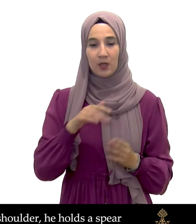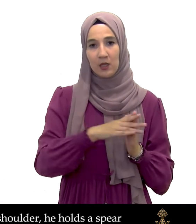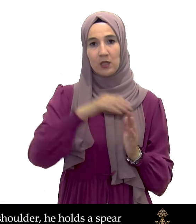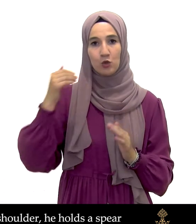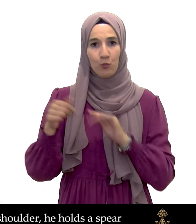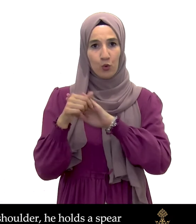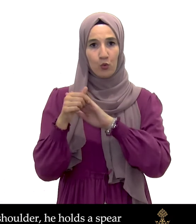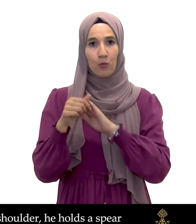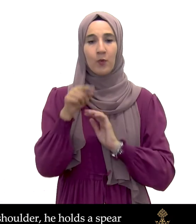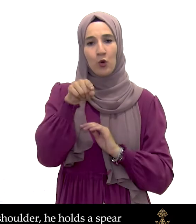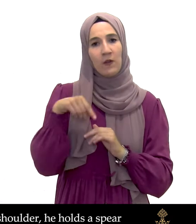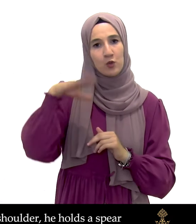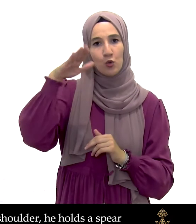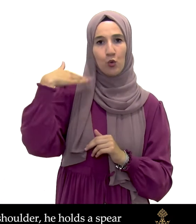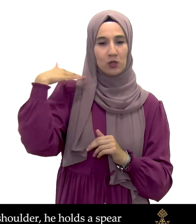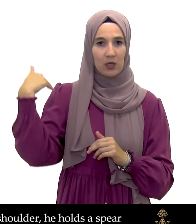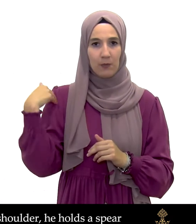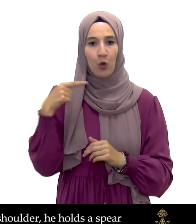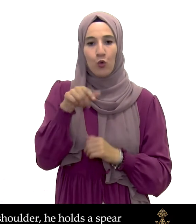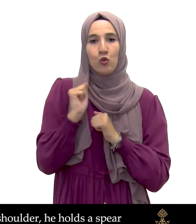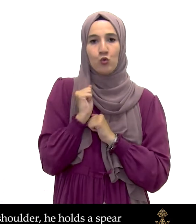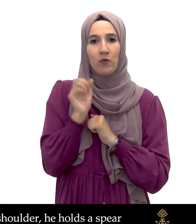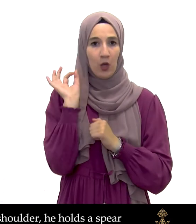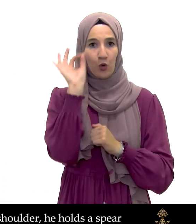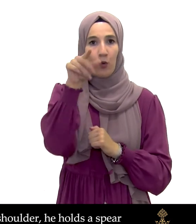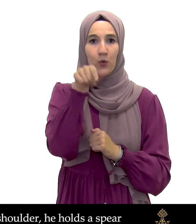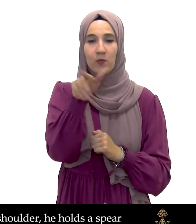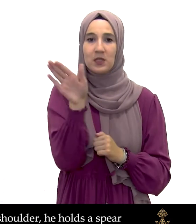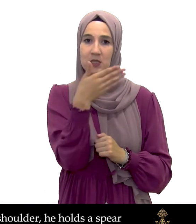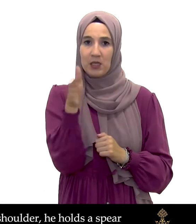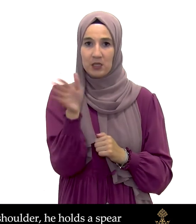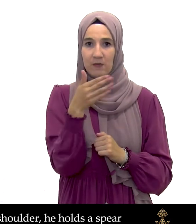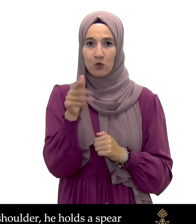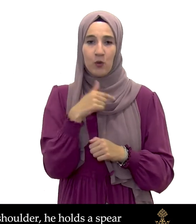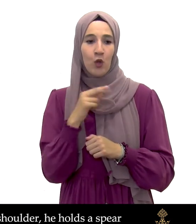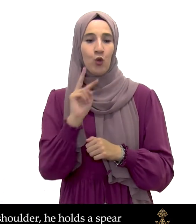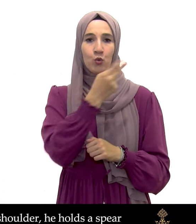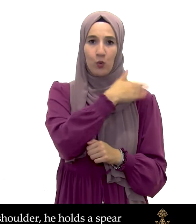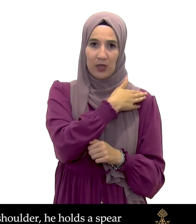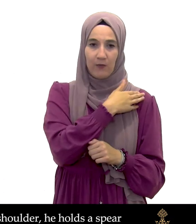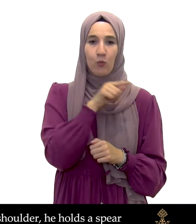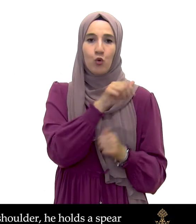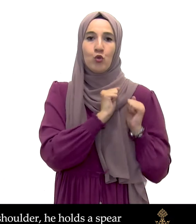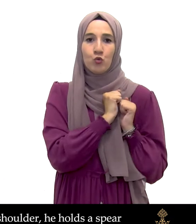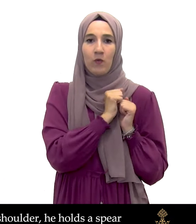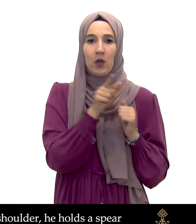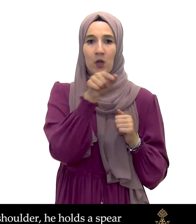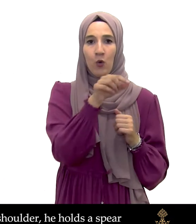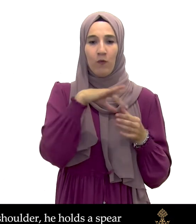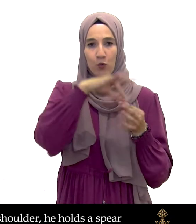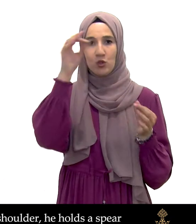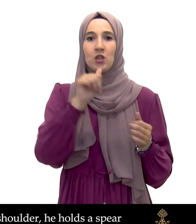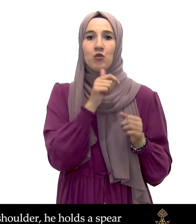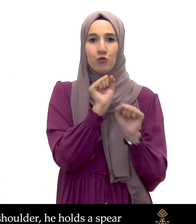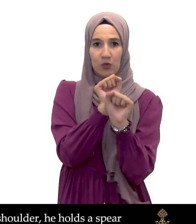Desnom rukom, visoko uz rame, drži koplje sa zastavicom, dok lijevom pridržava uzde i